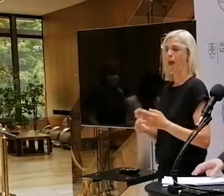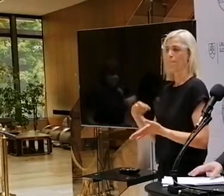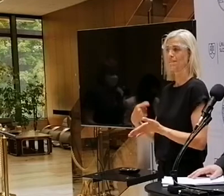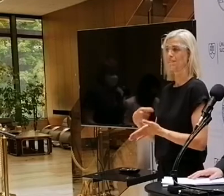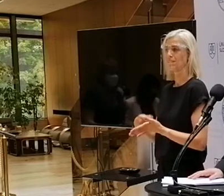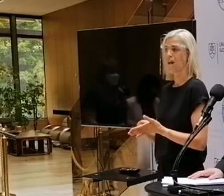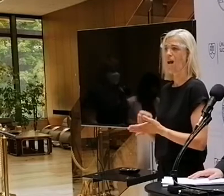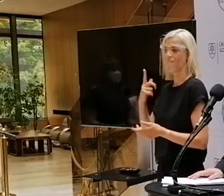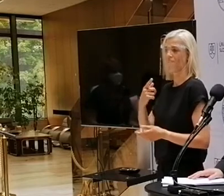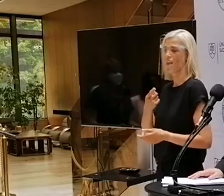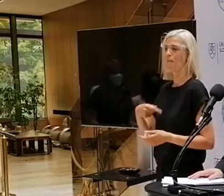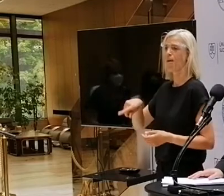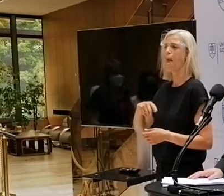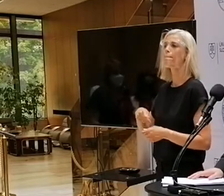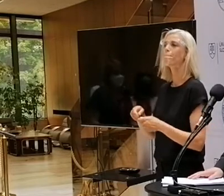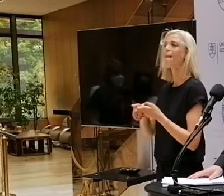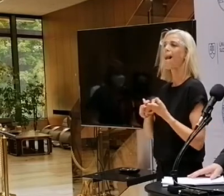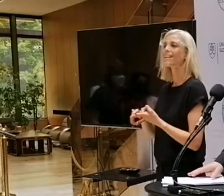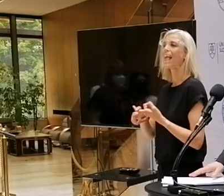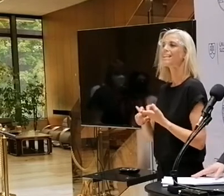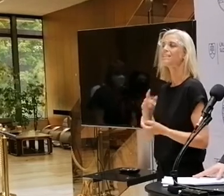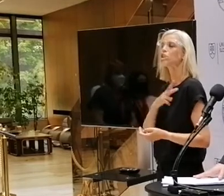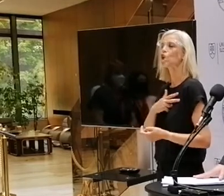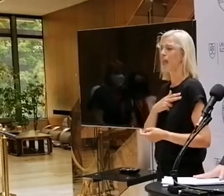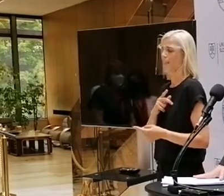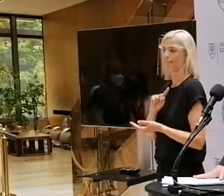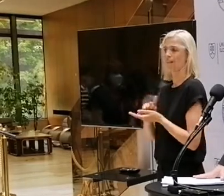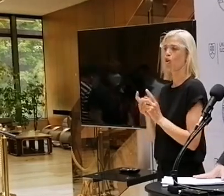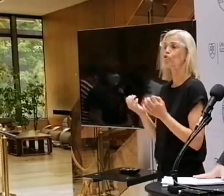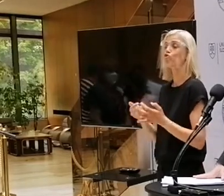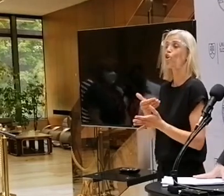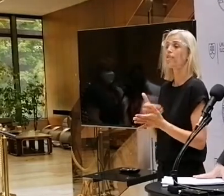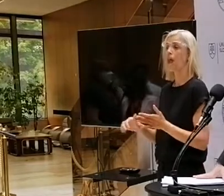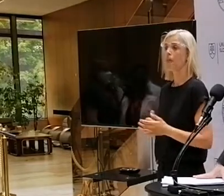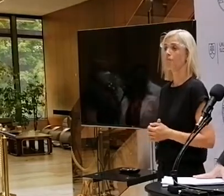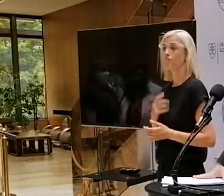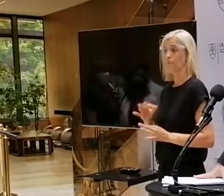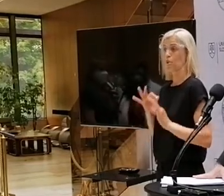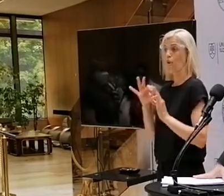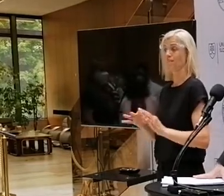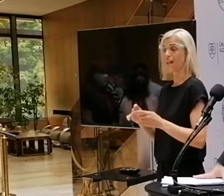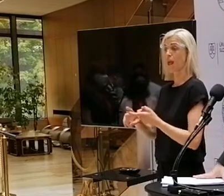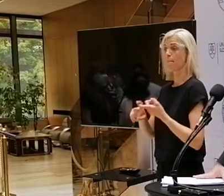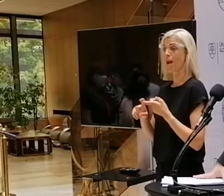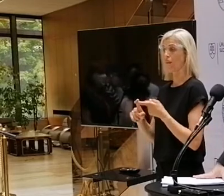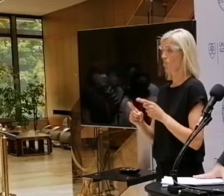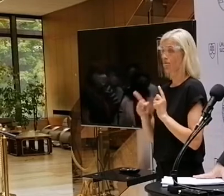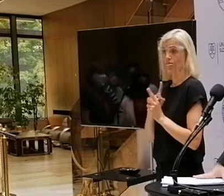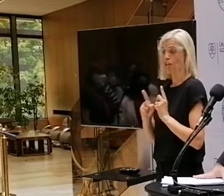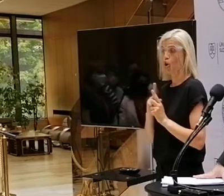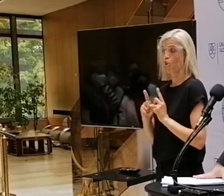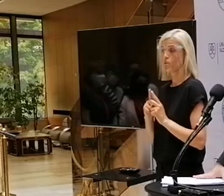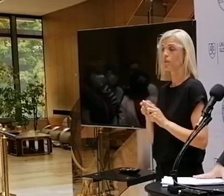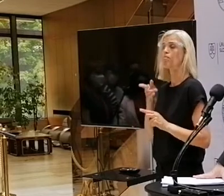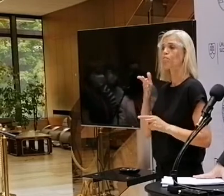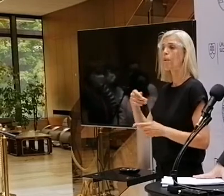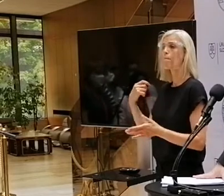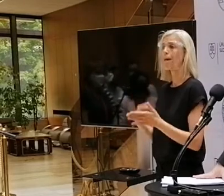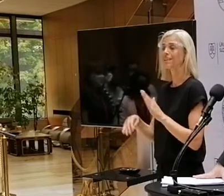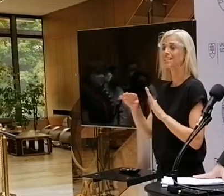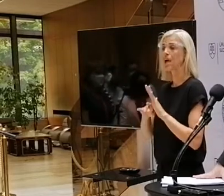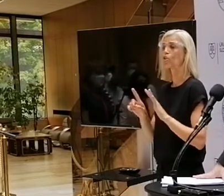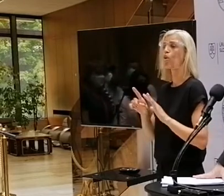sa nedohodli. Čo bude teda teraz nasledovať? Pokiaľ partneri oficiálne oznámia, že sa nedohodli, bude platiť zákon,